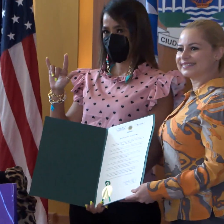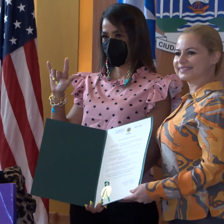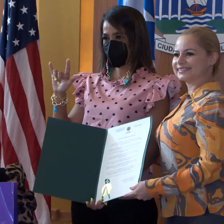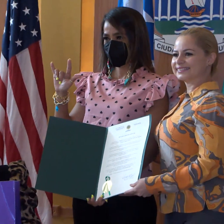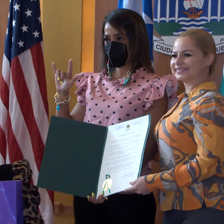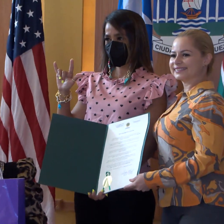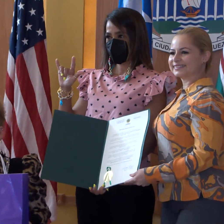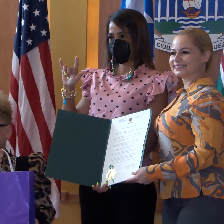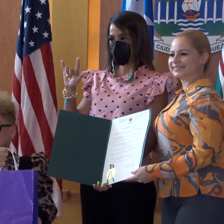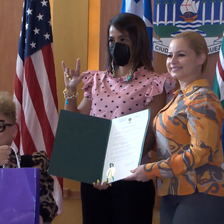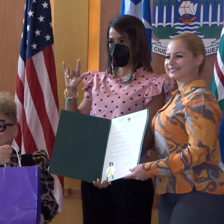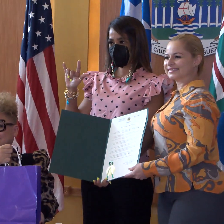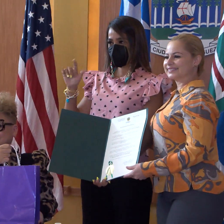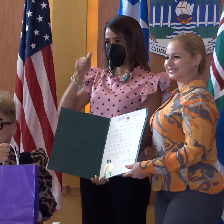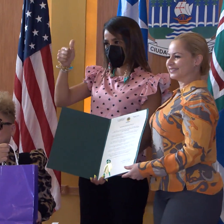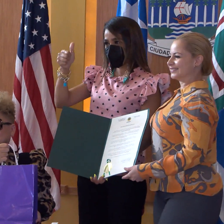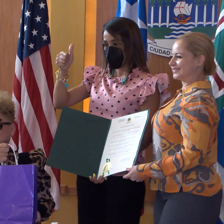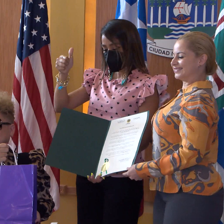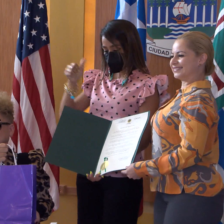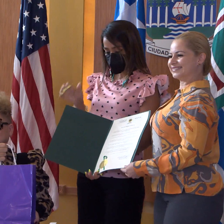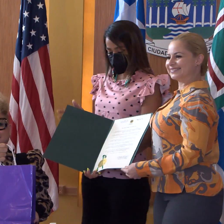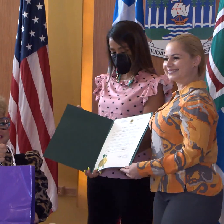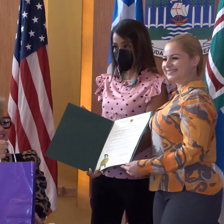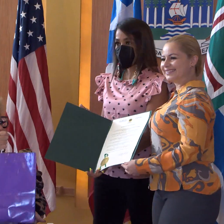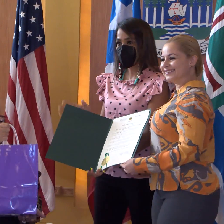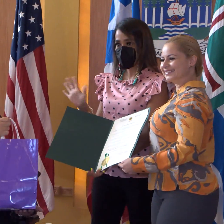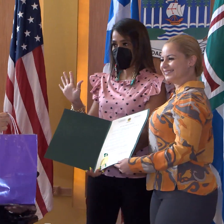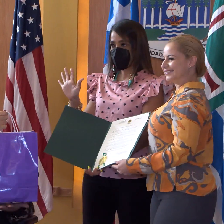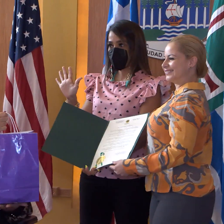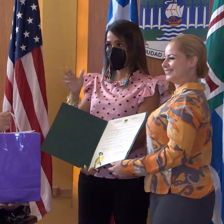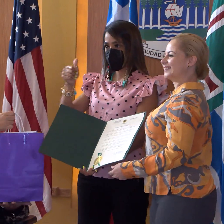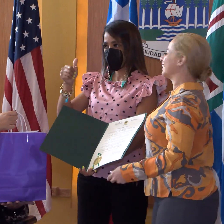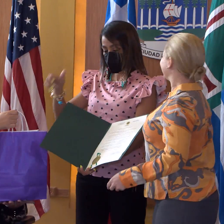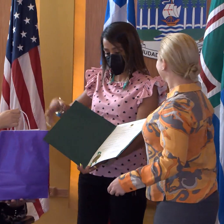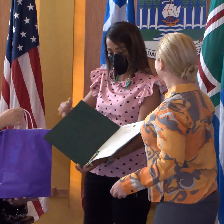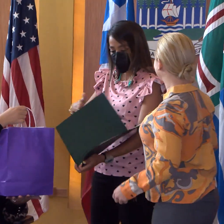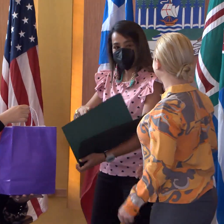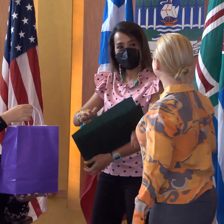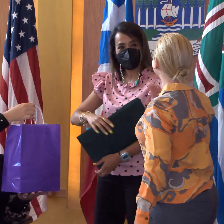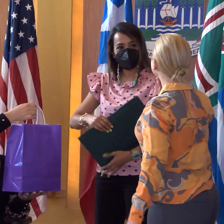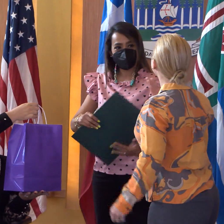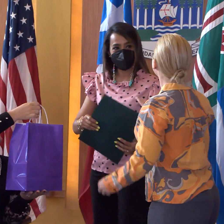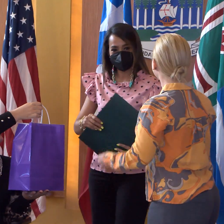población sorda en Puerto Rico consta de unas 2.000 personas. En redacción, Zoraida Assad Sánchez.